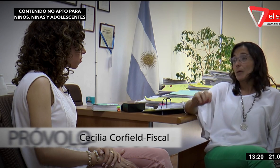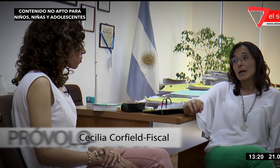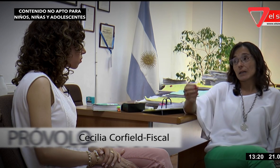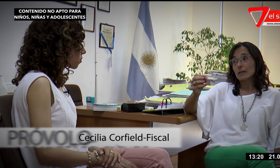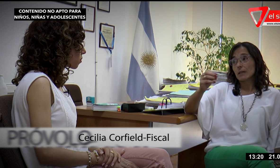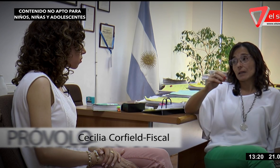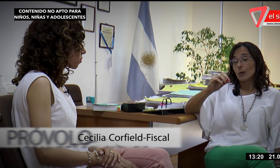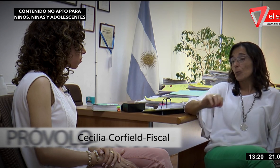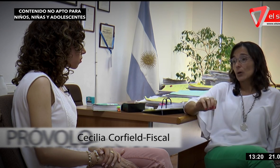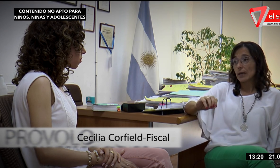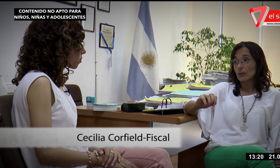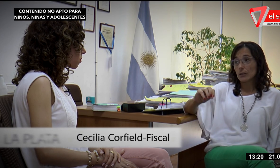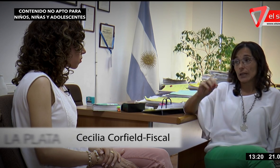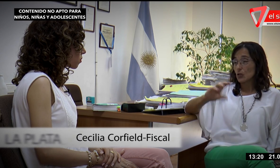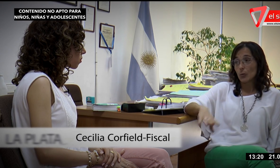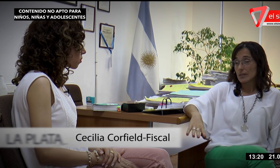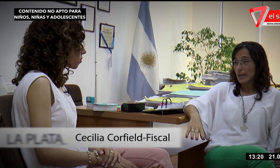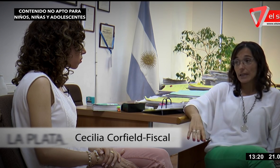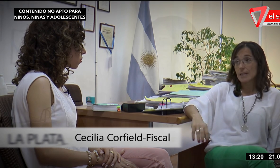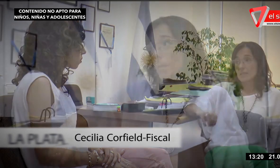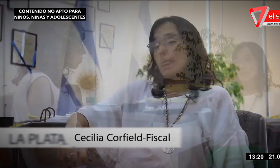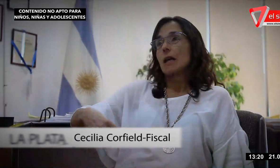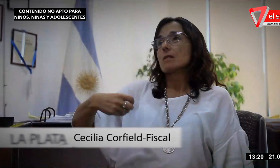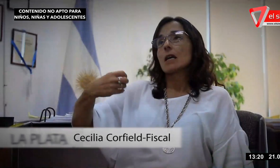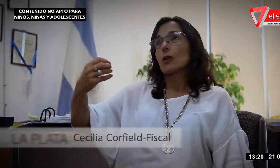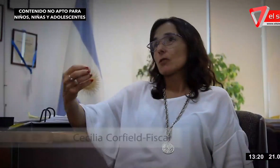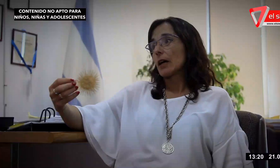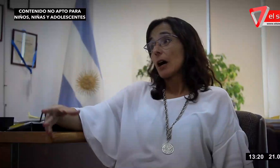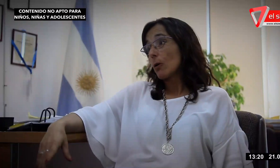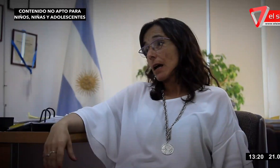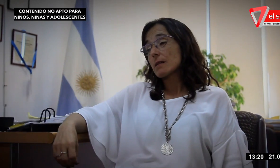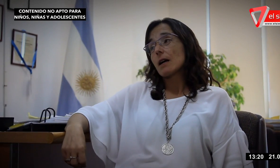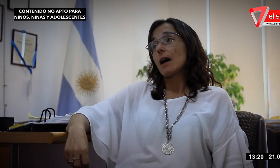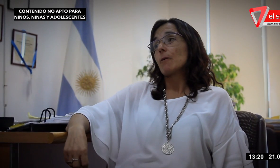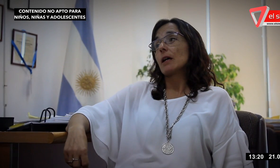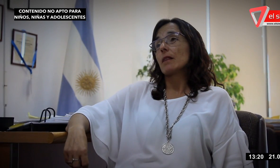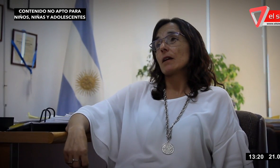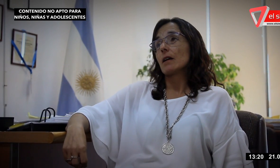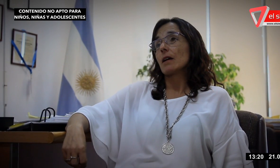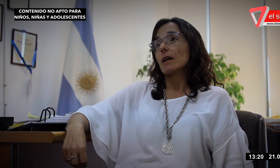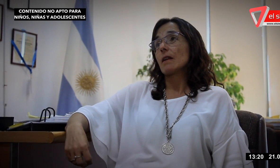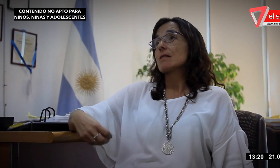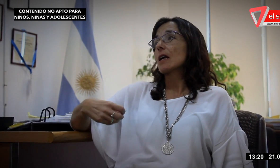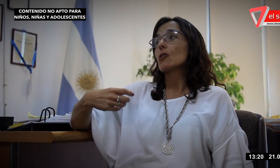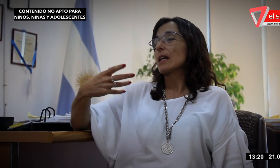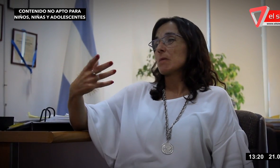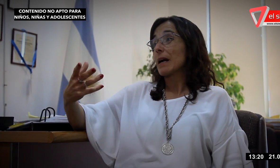escapar, lo empujaron y cayó por las escaleras. Encierros en jaulas, hablan de encierros en la misma